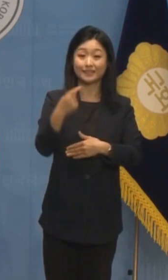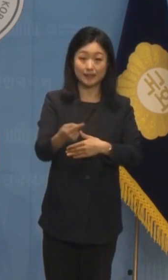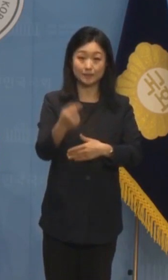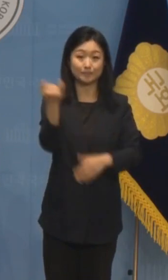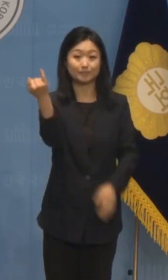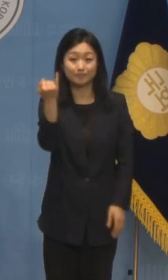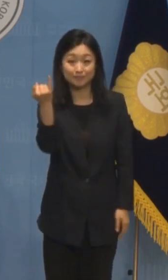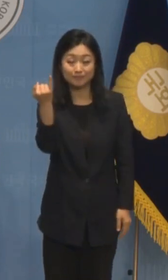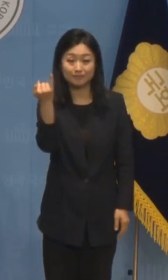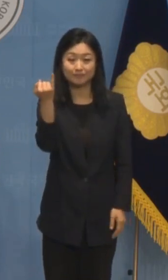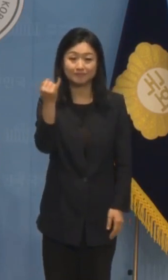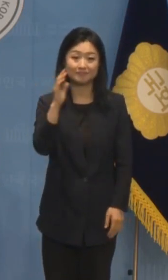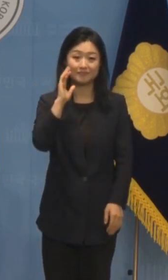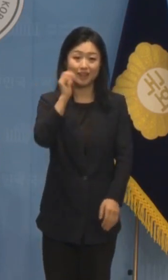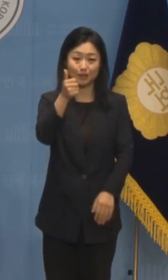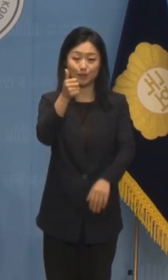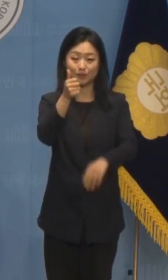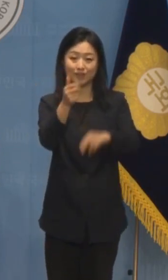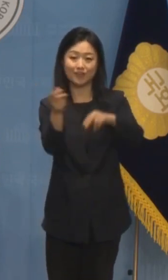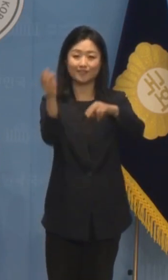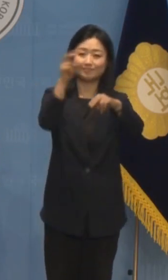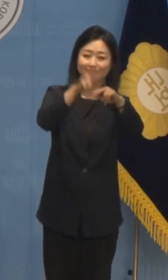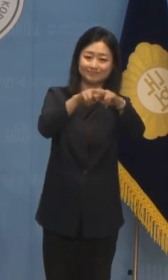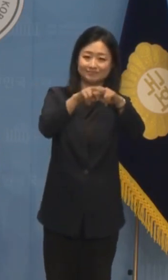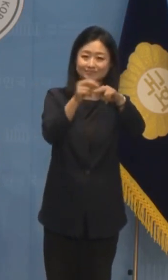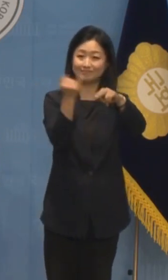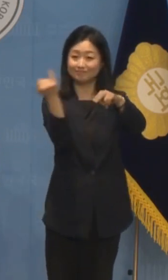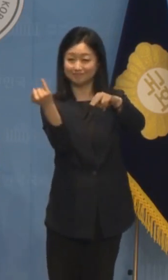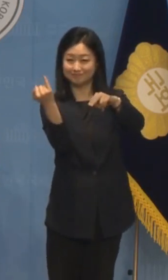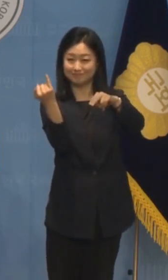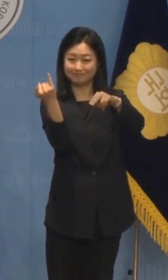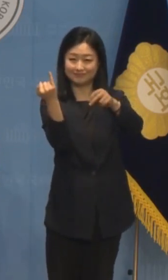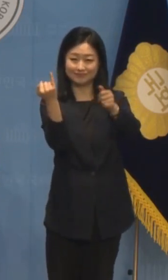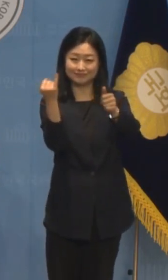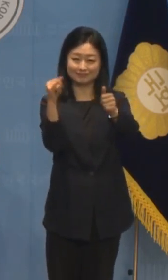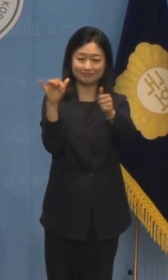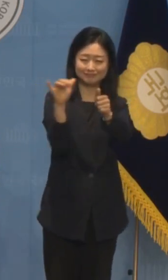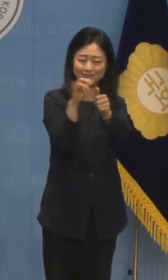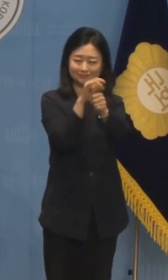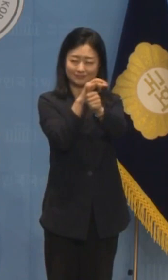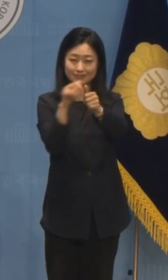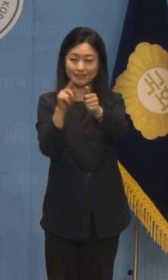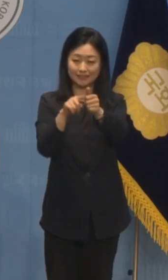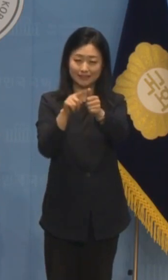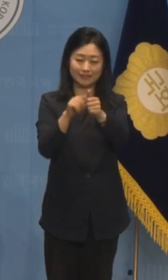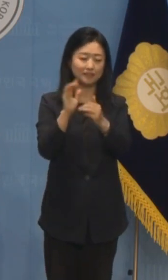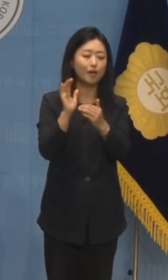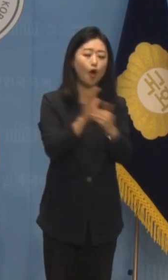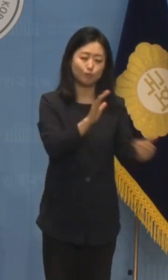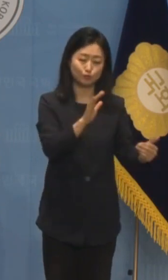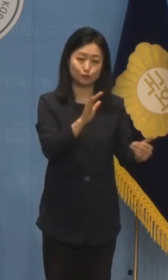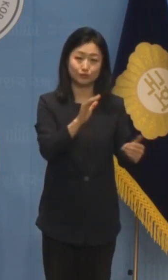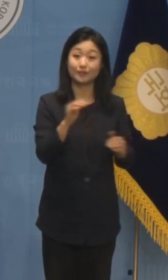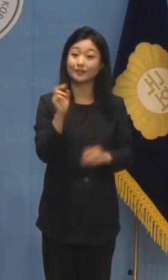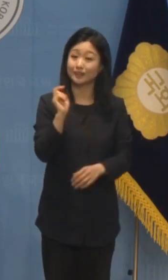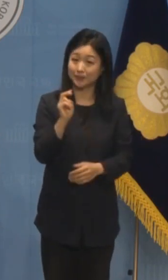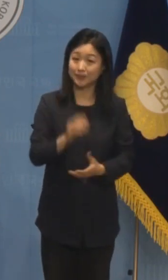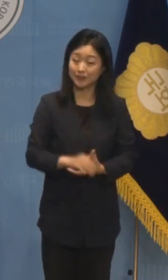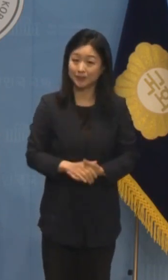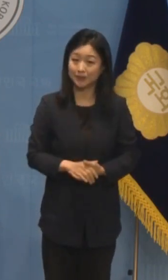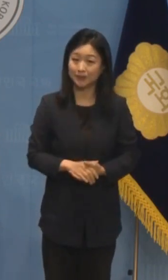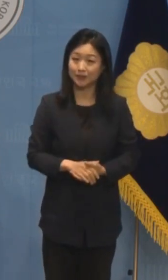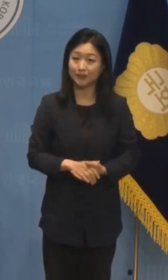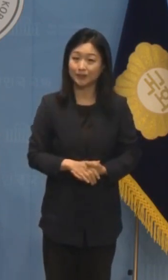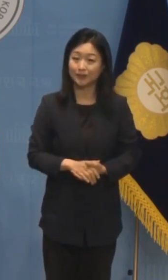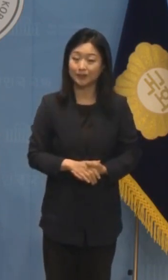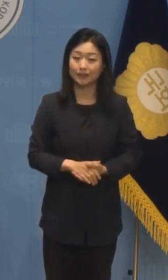씨는 대통령 자리에 앉아있는 배우자를 통해서 또 거부권을 행사할 모양입니다. 김건희